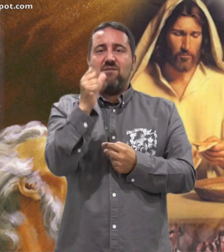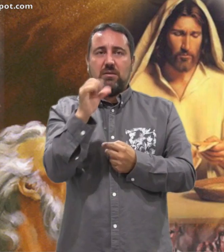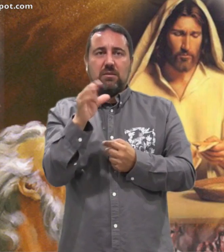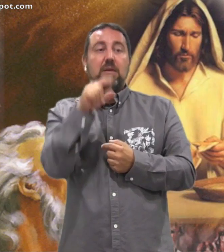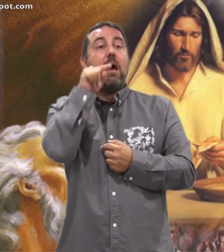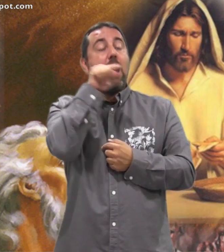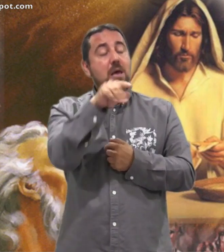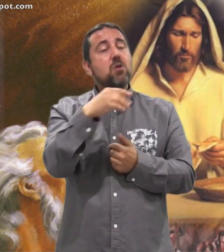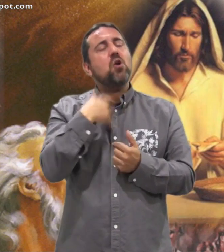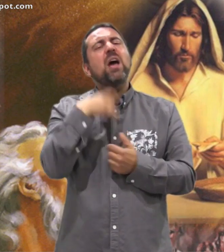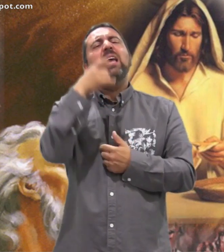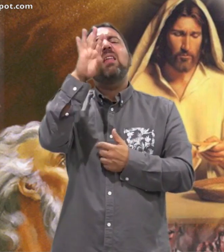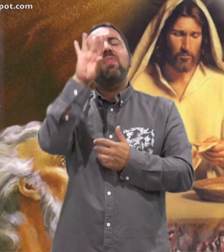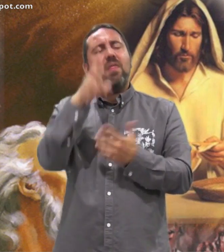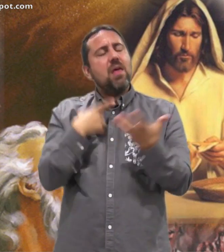permanecí 15 días con él.